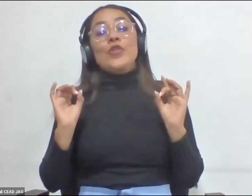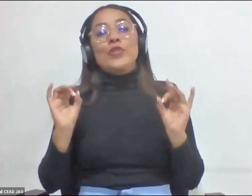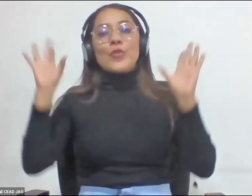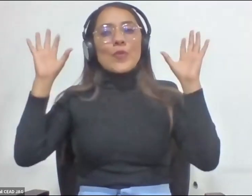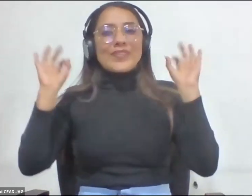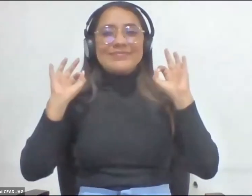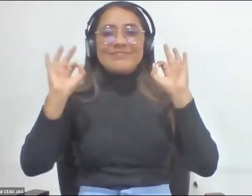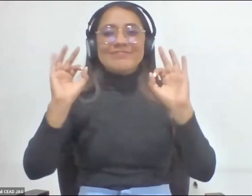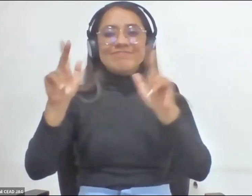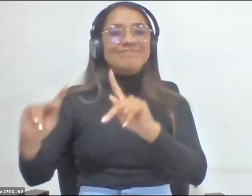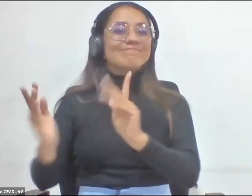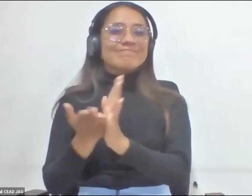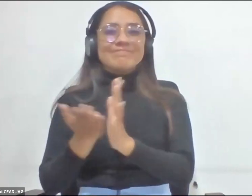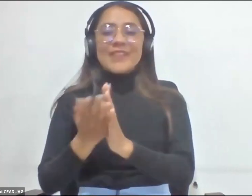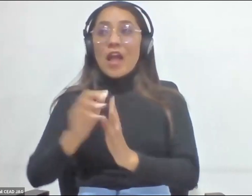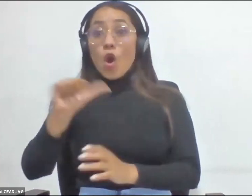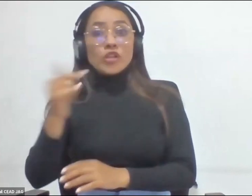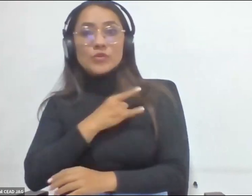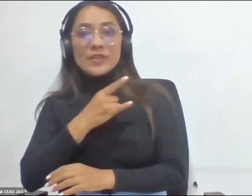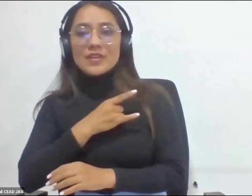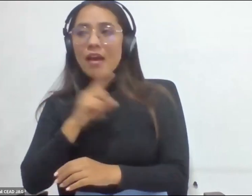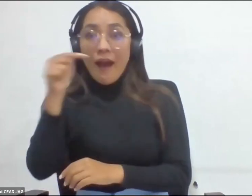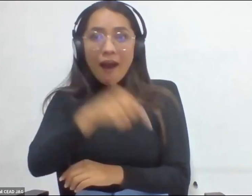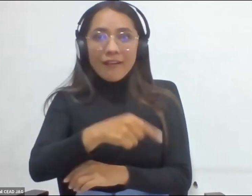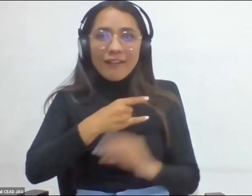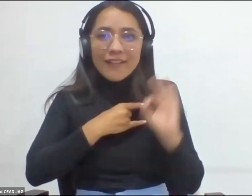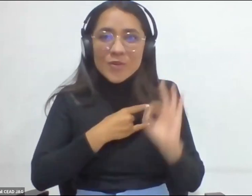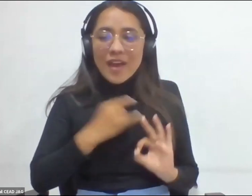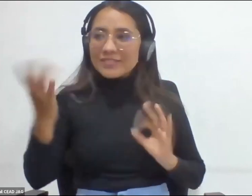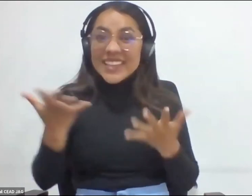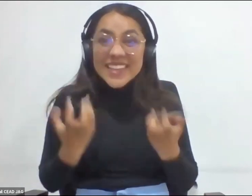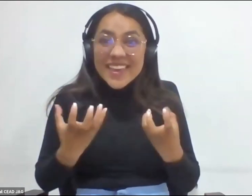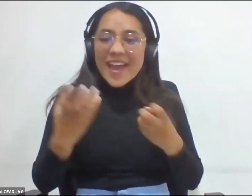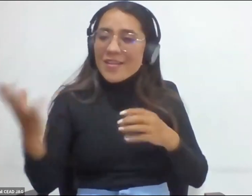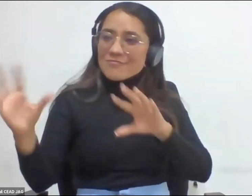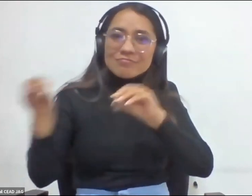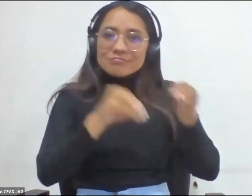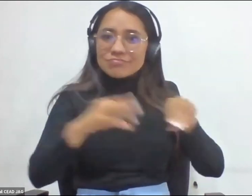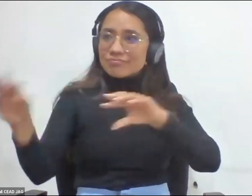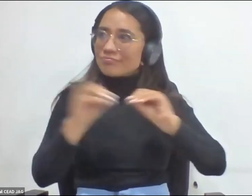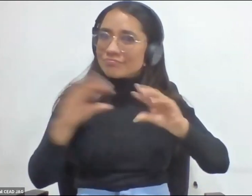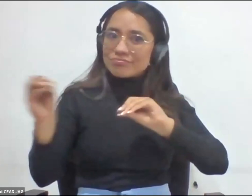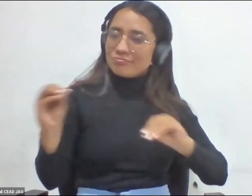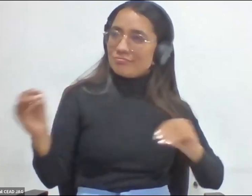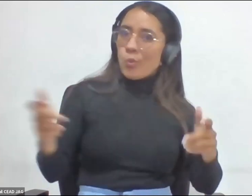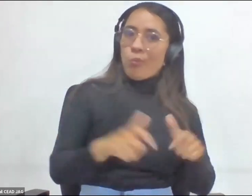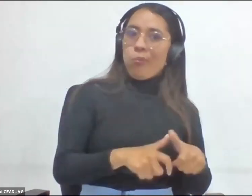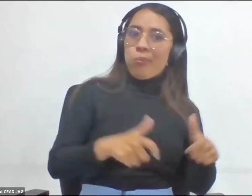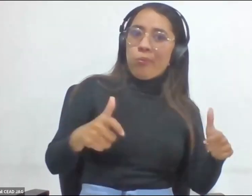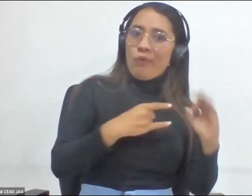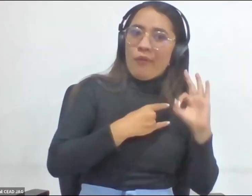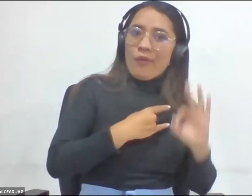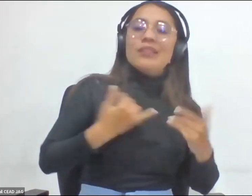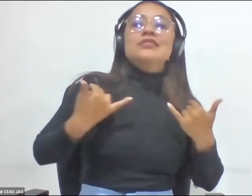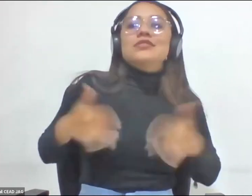bastantes estudiantes de otras universidades que quieren ser parte de la Universidad de la unad y que ya tienen